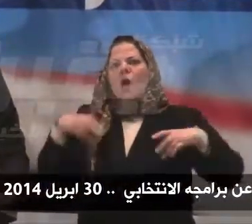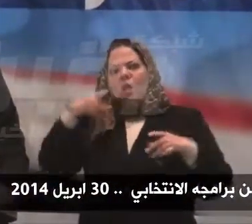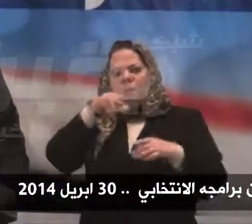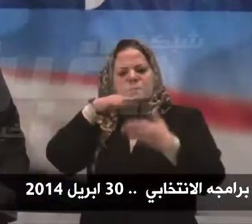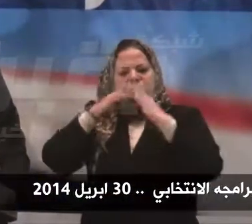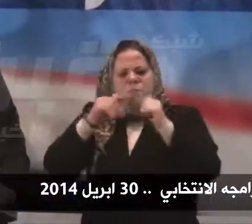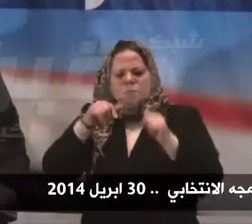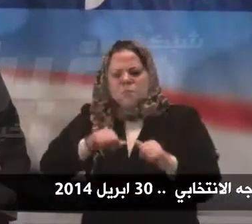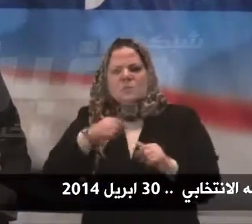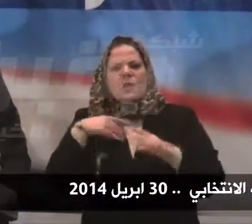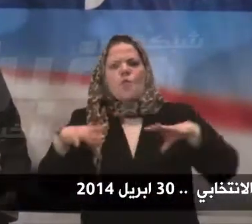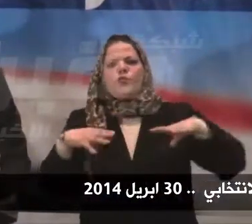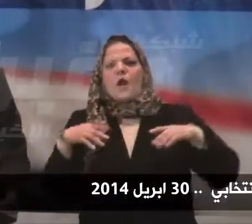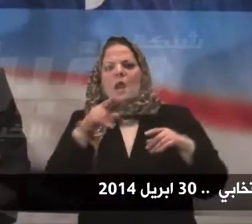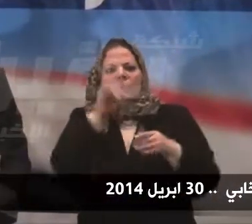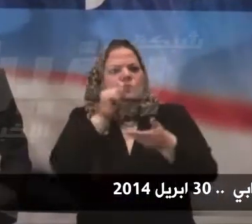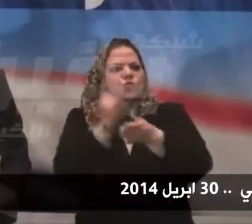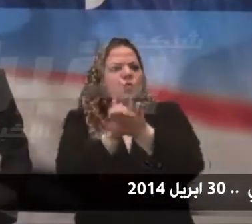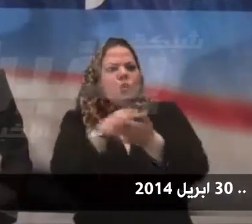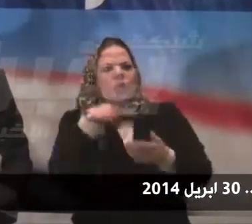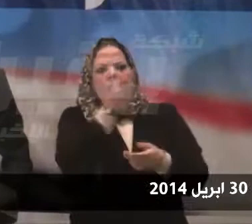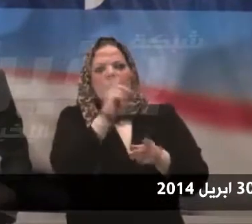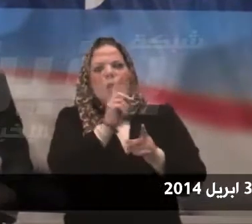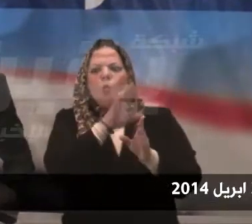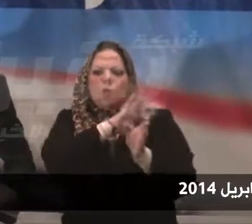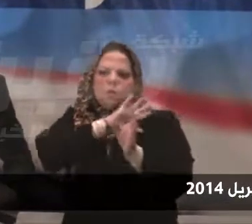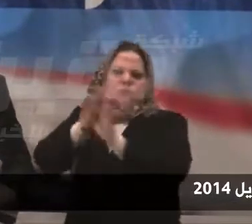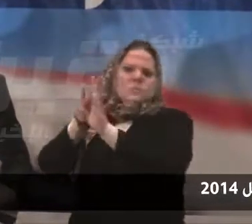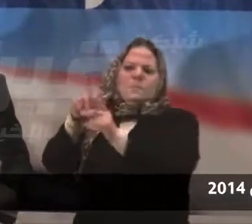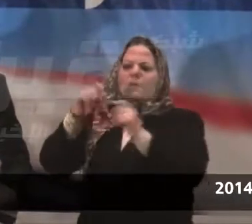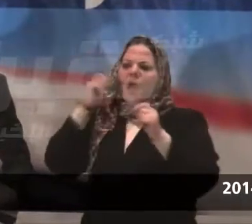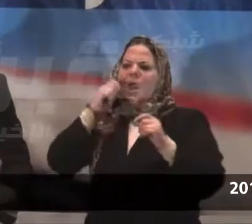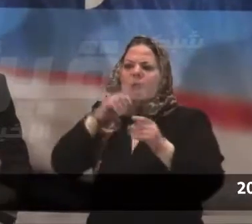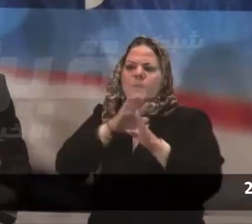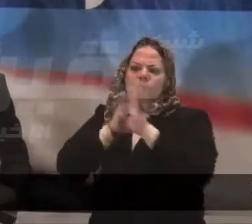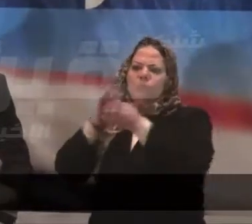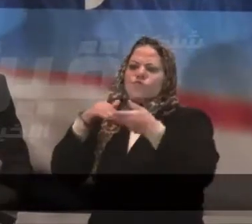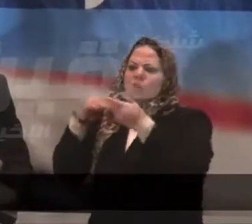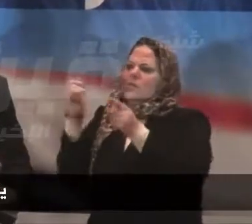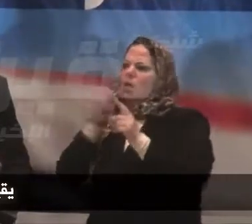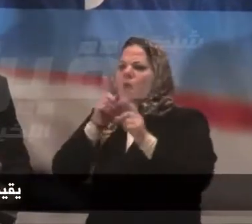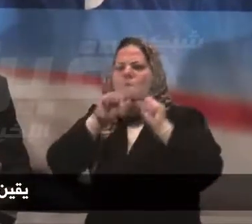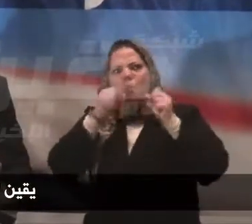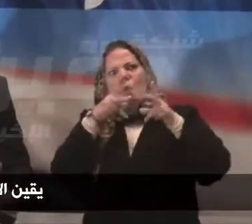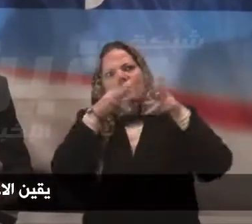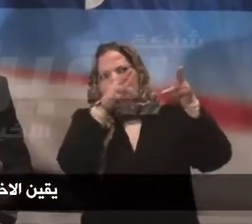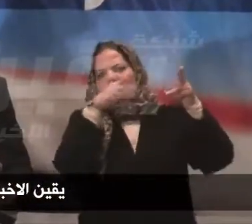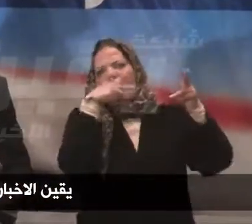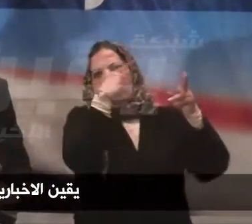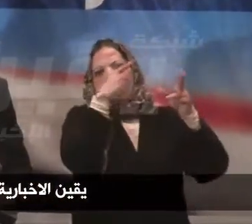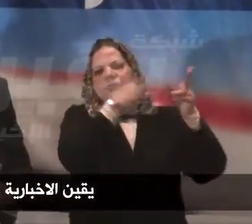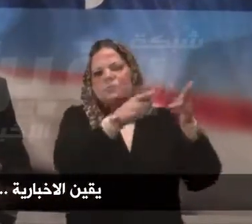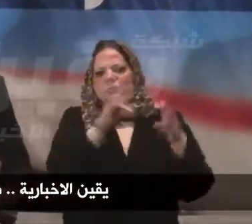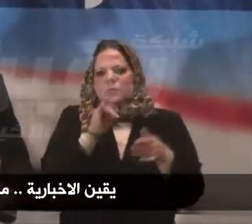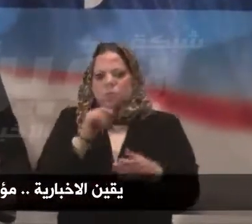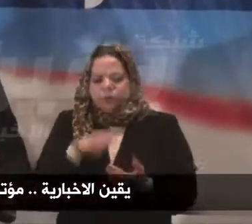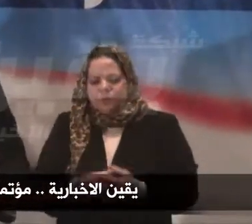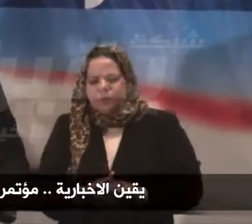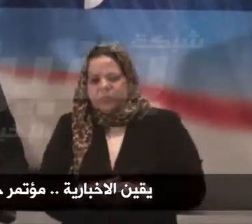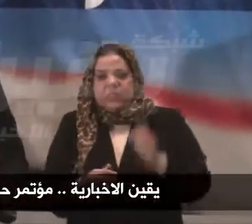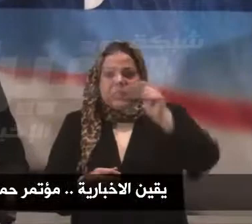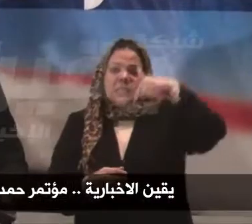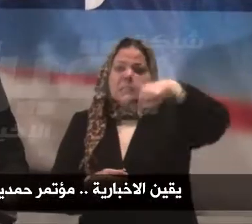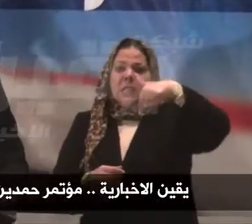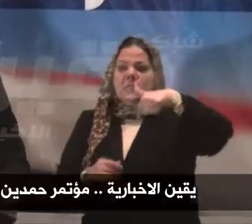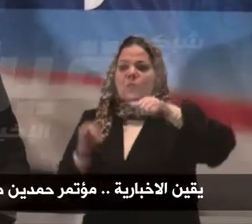المصرية ترتكز على تقديم الدعم لمجموعات الأقليات المسلمة خارج مصر.